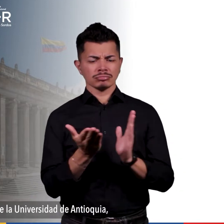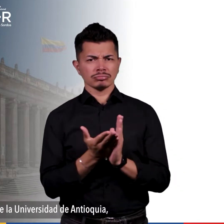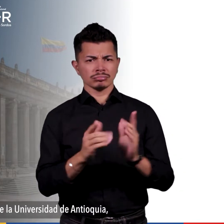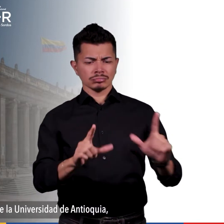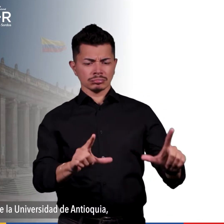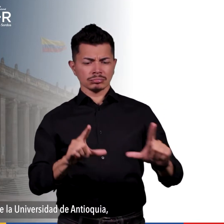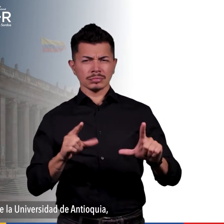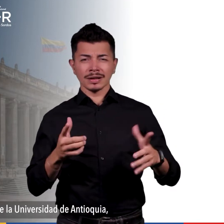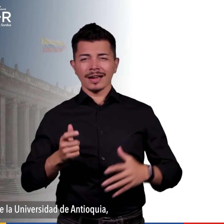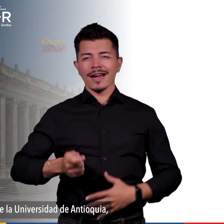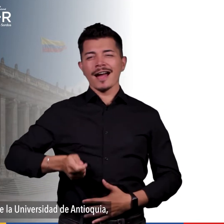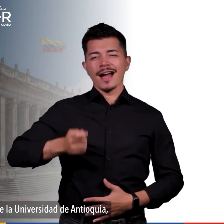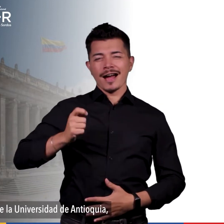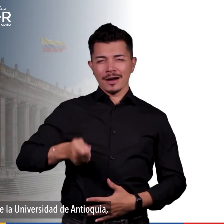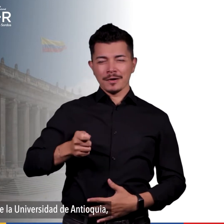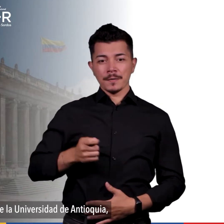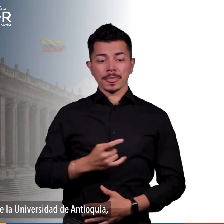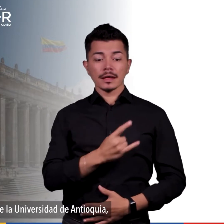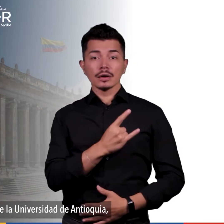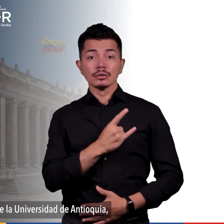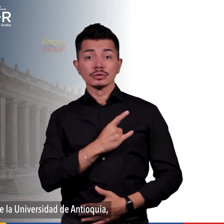Es abogado de la Universidad de Antioquia.